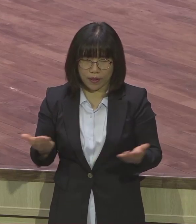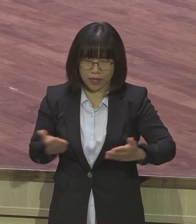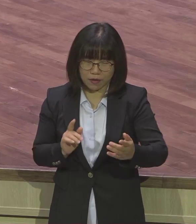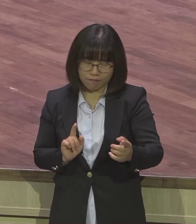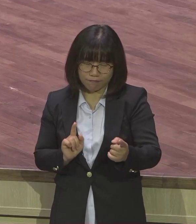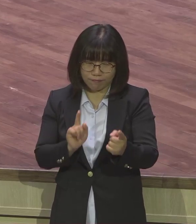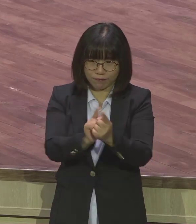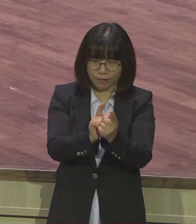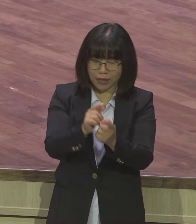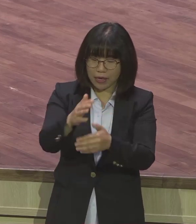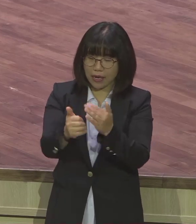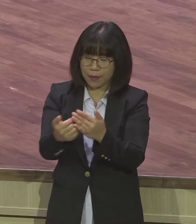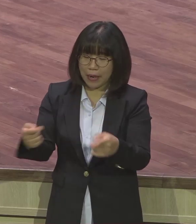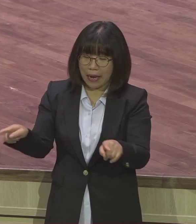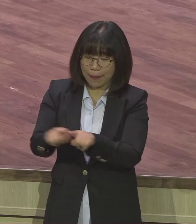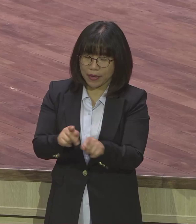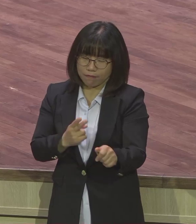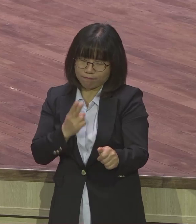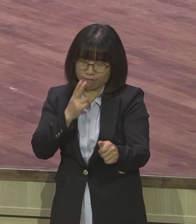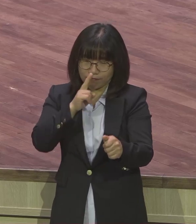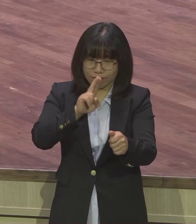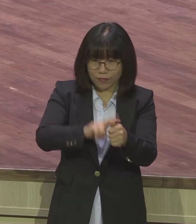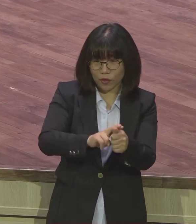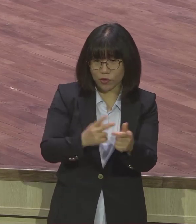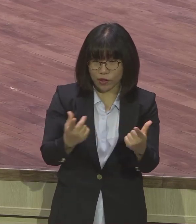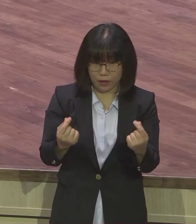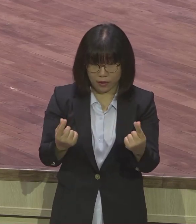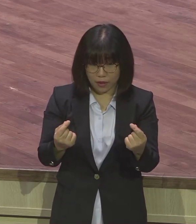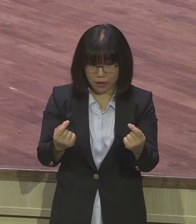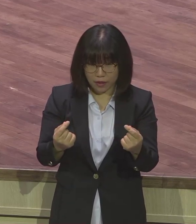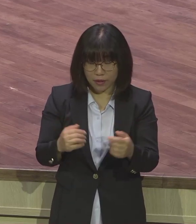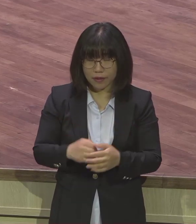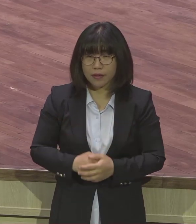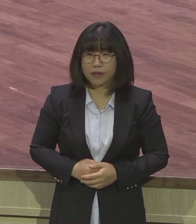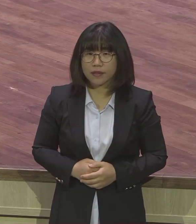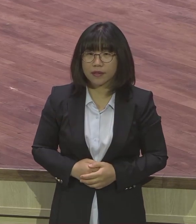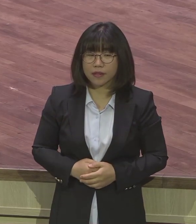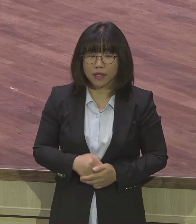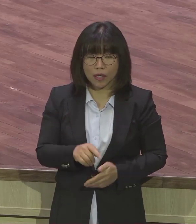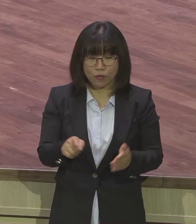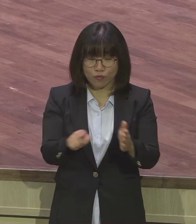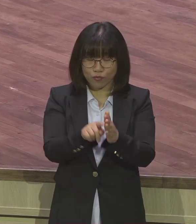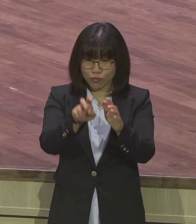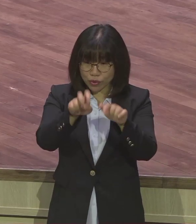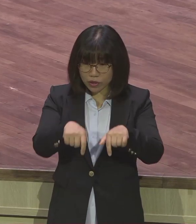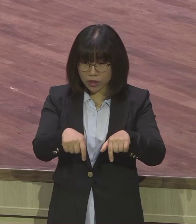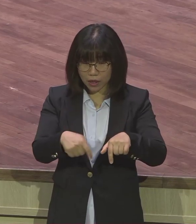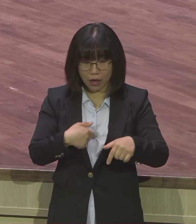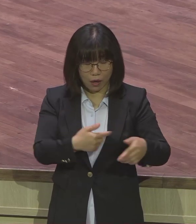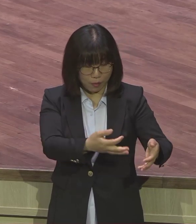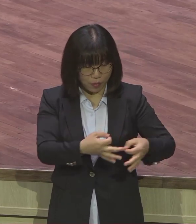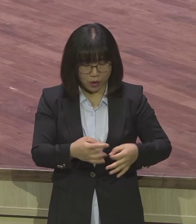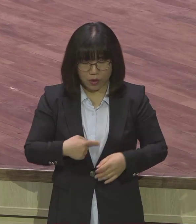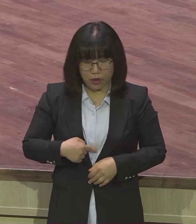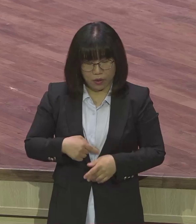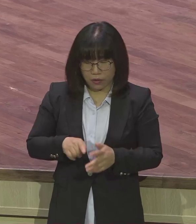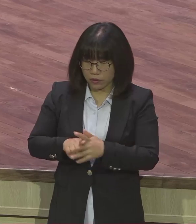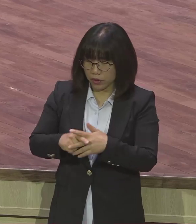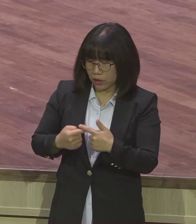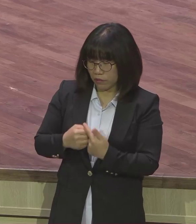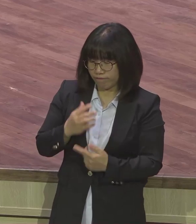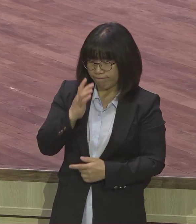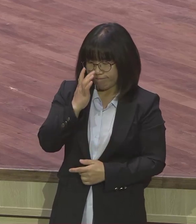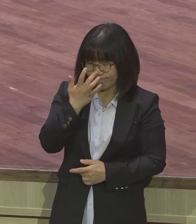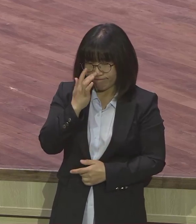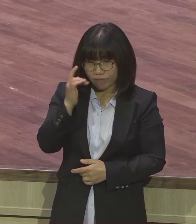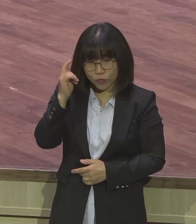함께하는 모험을 그런 거요. 모험이요 모험. 불신자가 볼 때 이해 안 돼요. 이해가 안 돼.